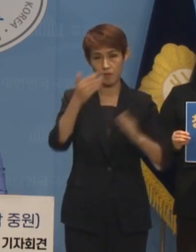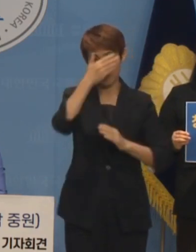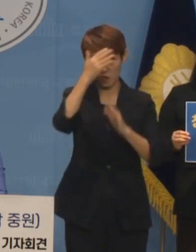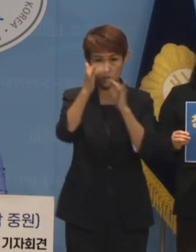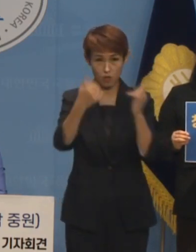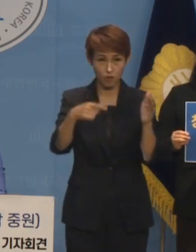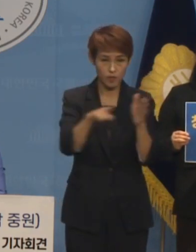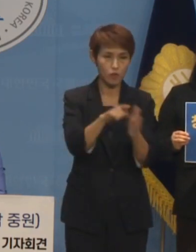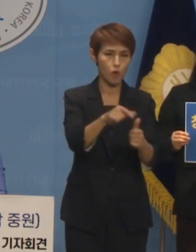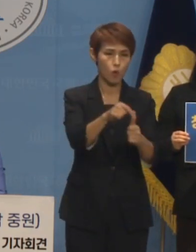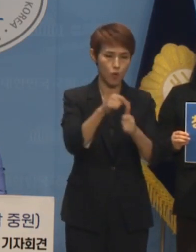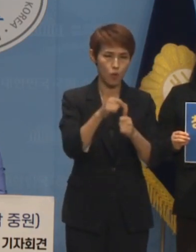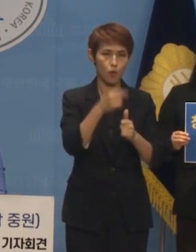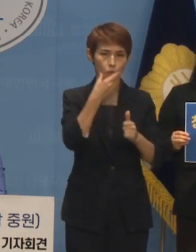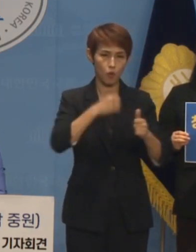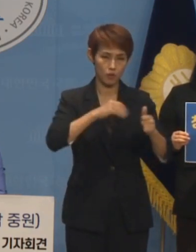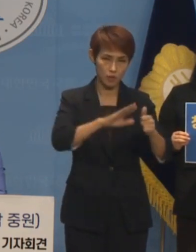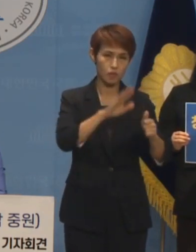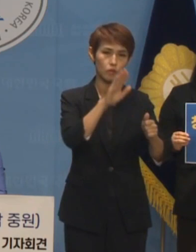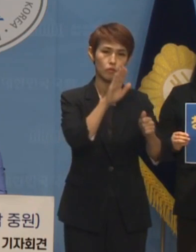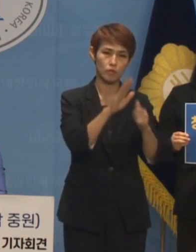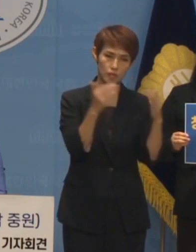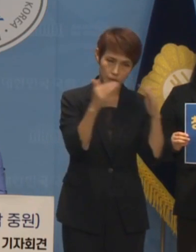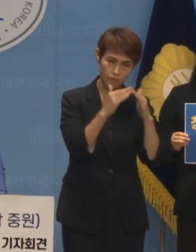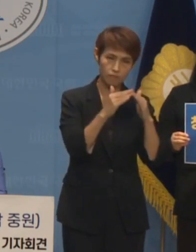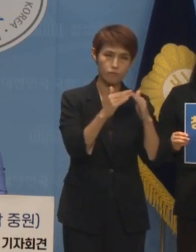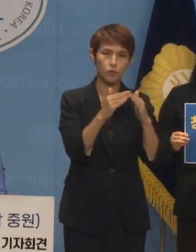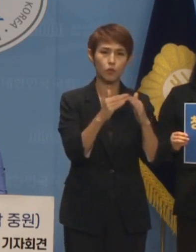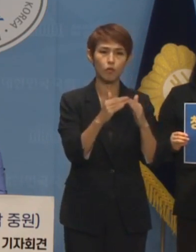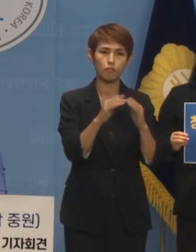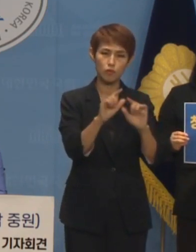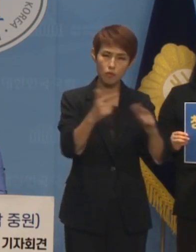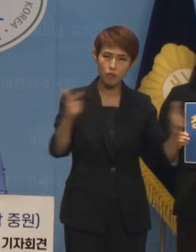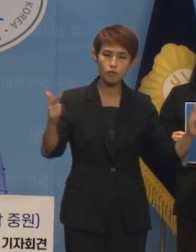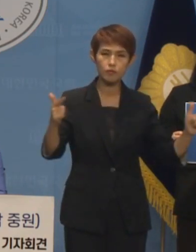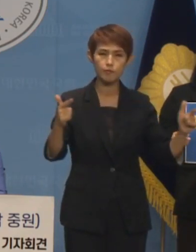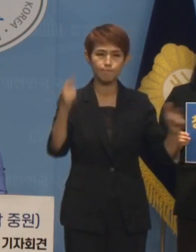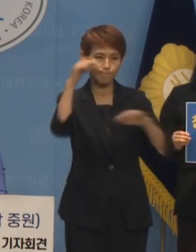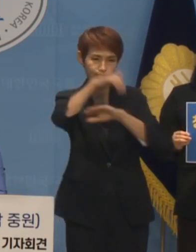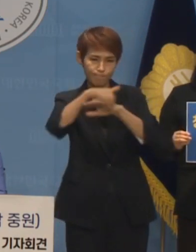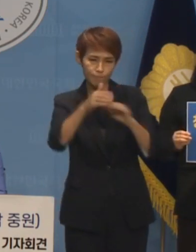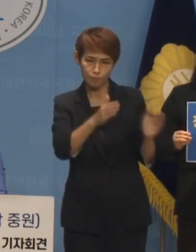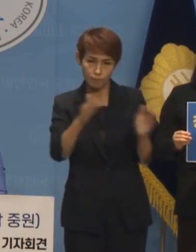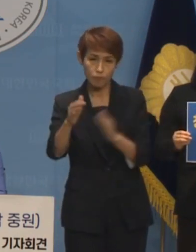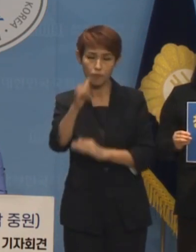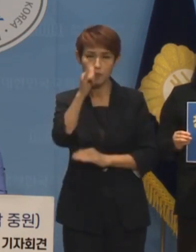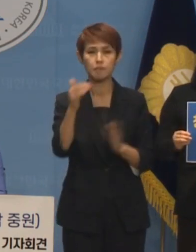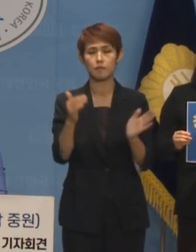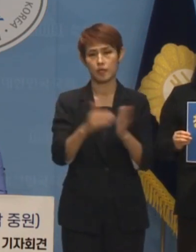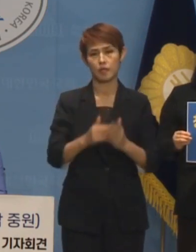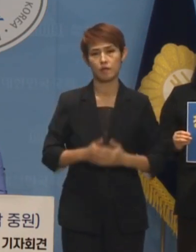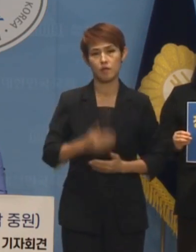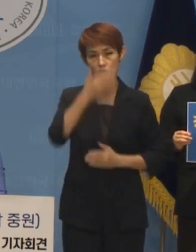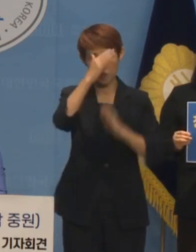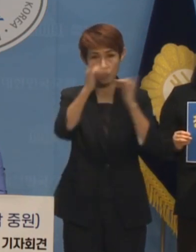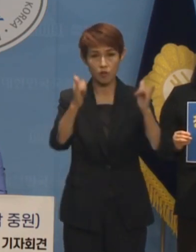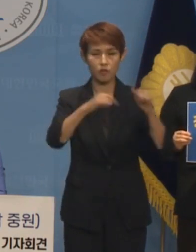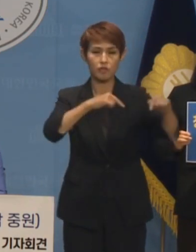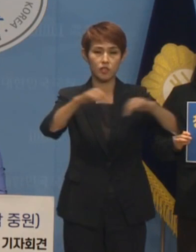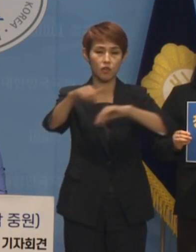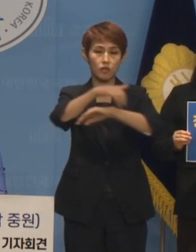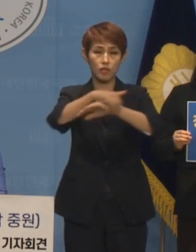대한 고용, 복지, 주거, 금융 등 다양한 분야의 대책을 마련하도록 하고 청년의 정책